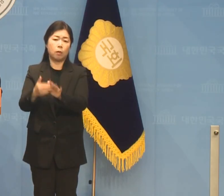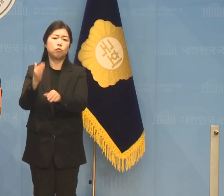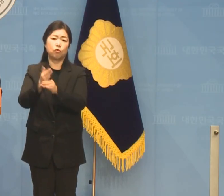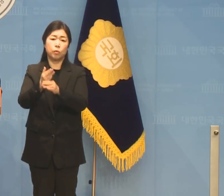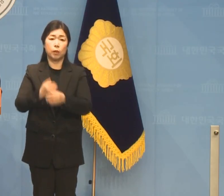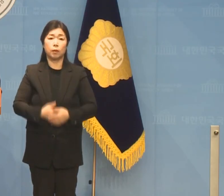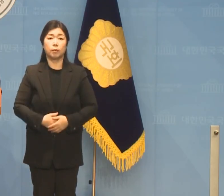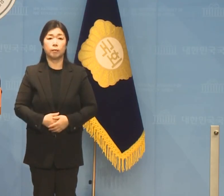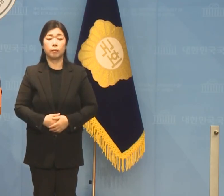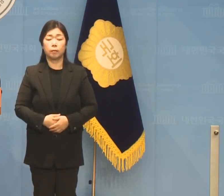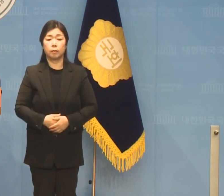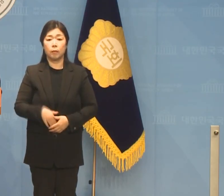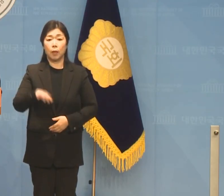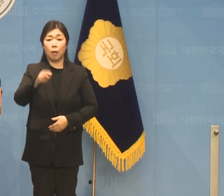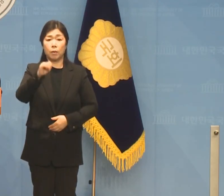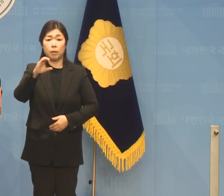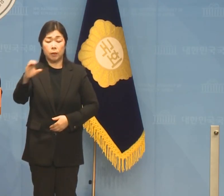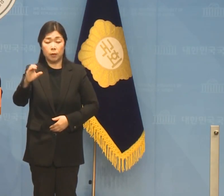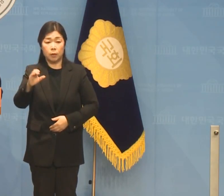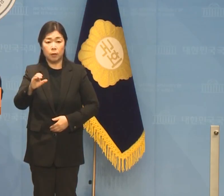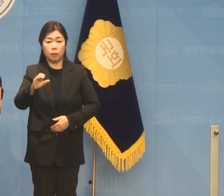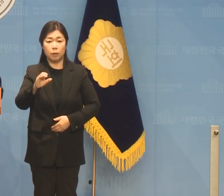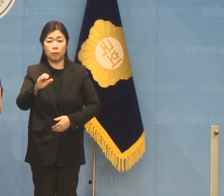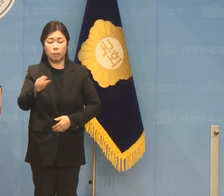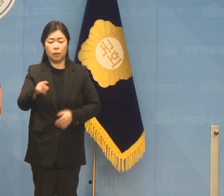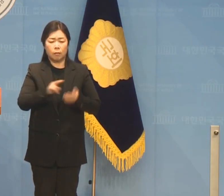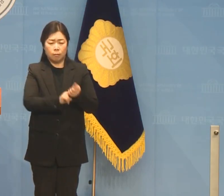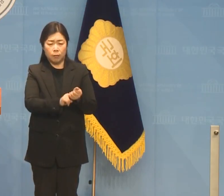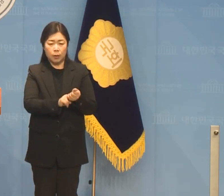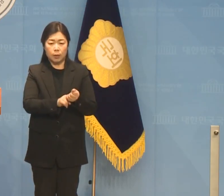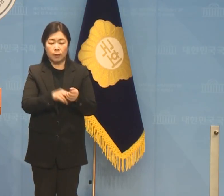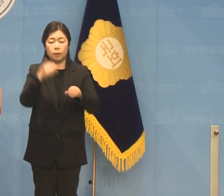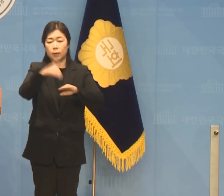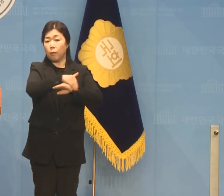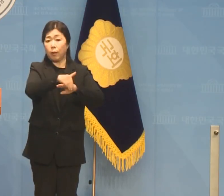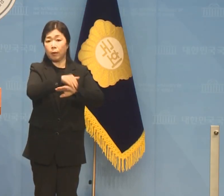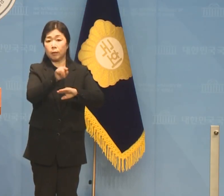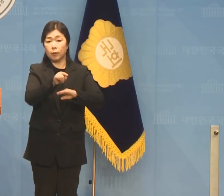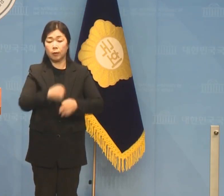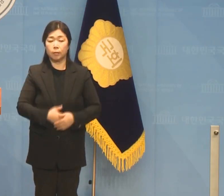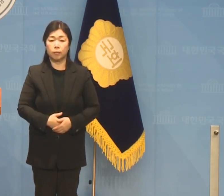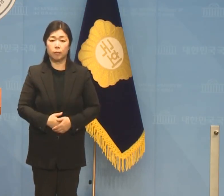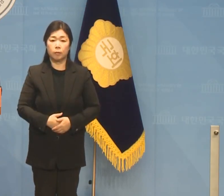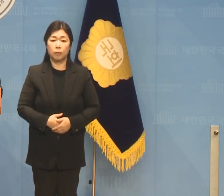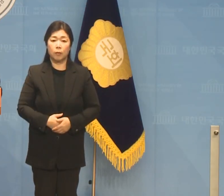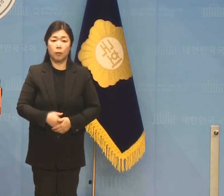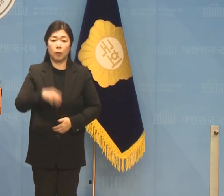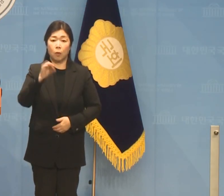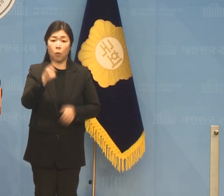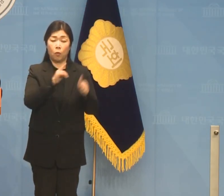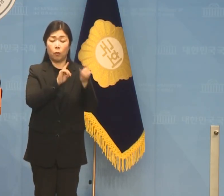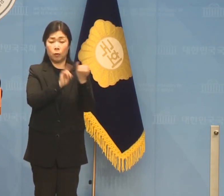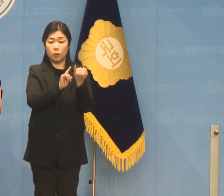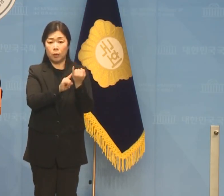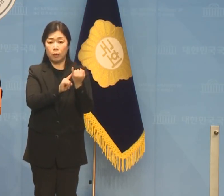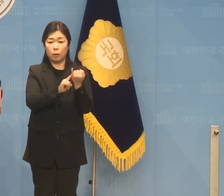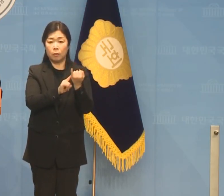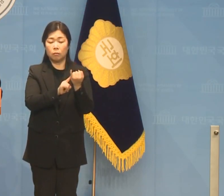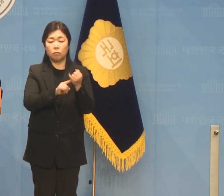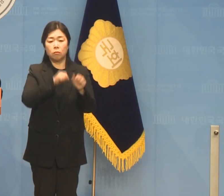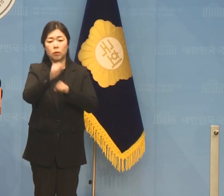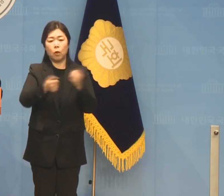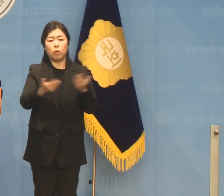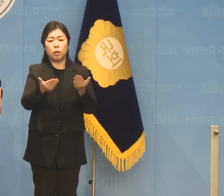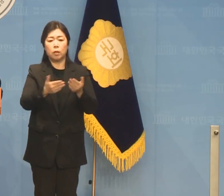먼저 MBC와 박문진의 은폐 축소 시도입니다. MBC는 오 요한나 씨를 프리랜서라고 규정하며 직장